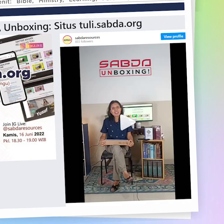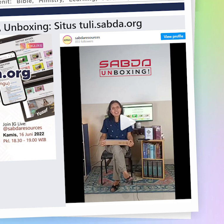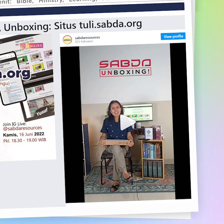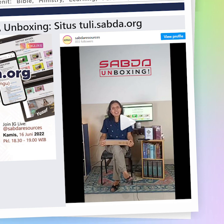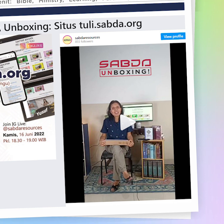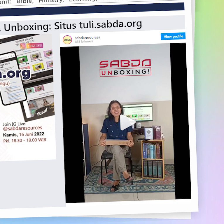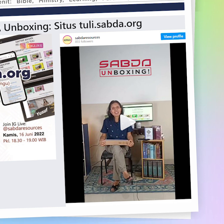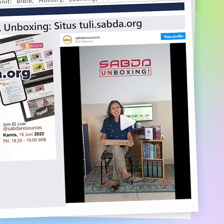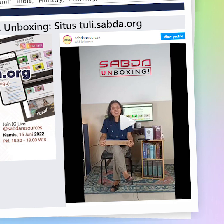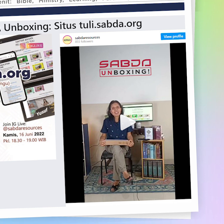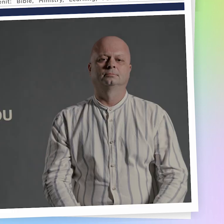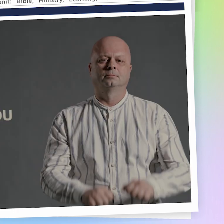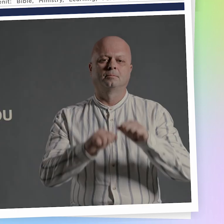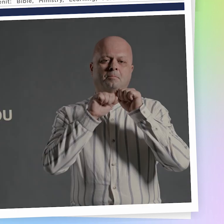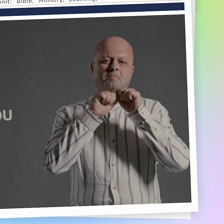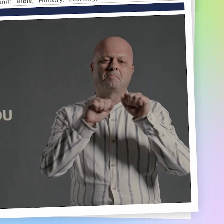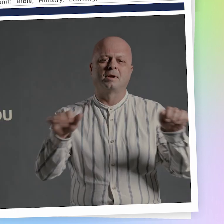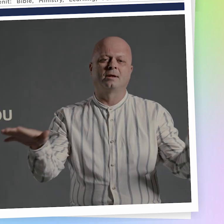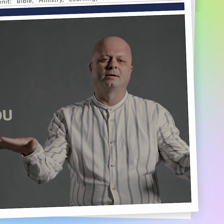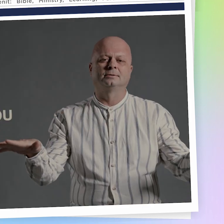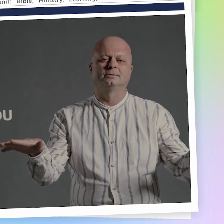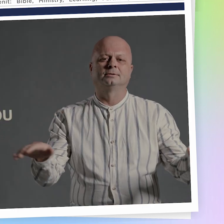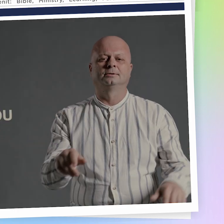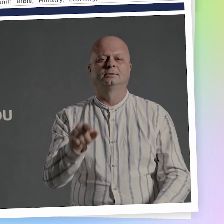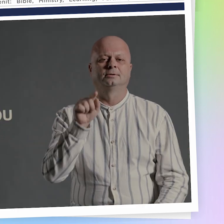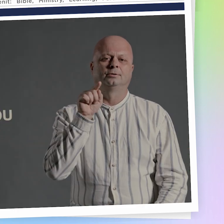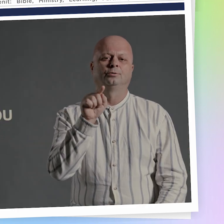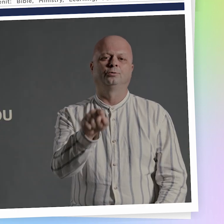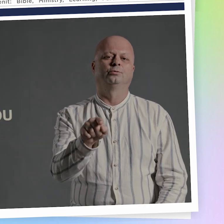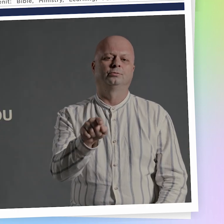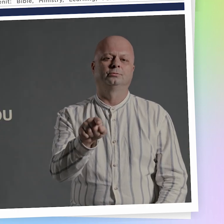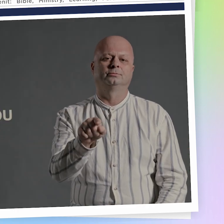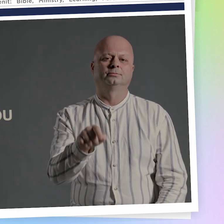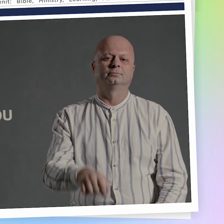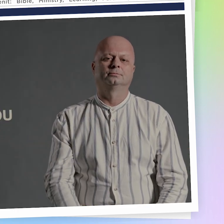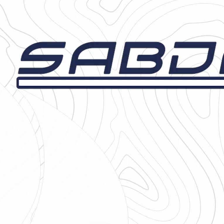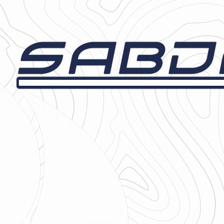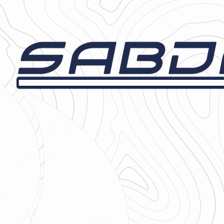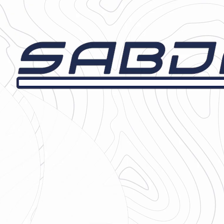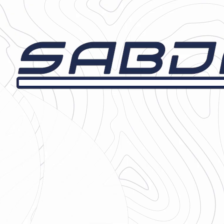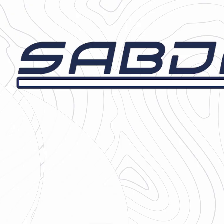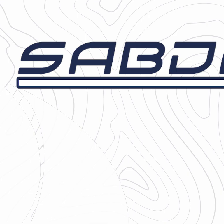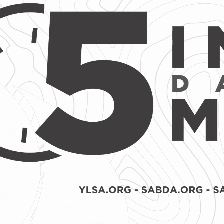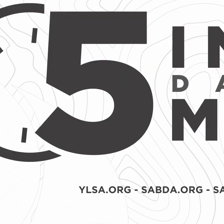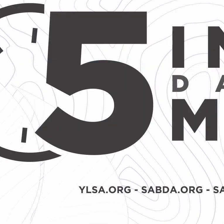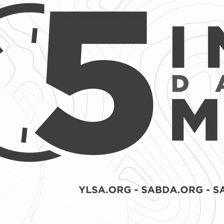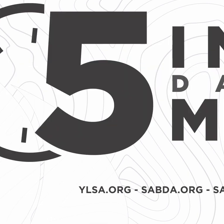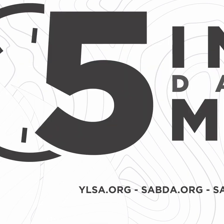situs live.sabda.org yang telah mengupas tuntas situs tuli.sabda.org.